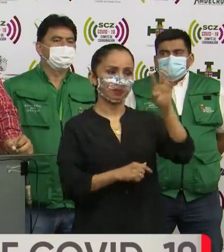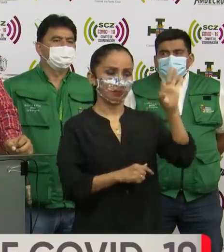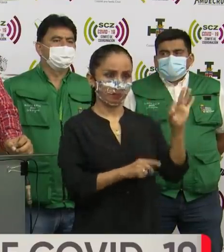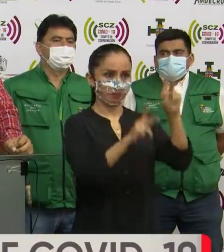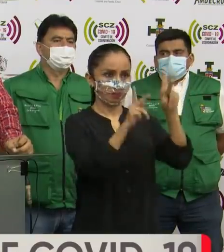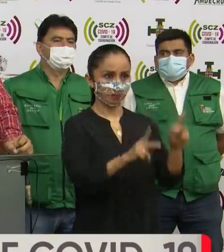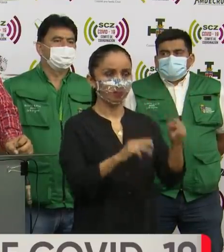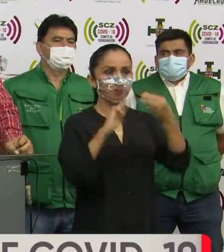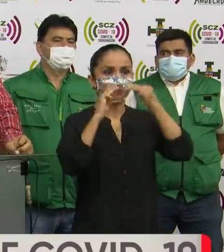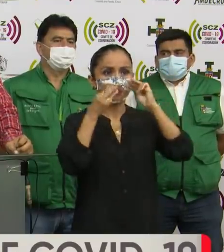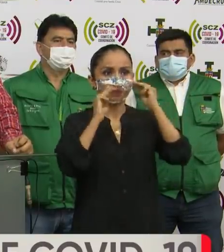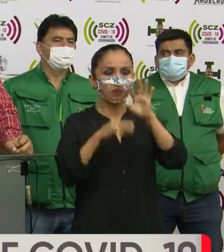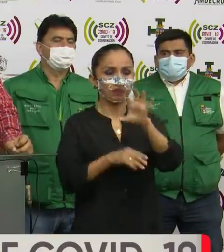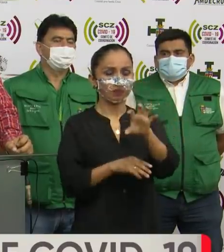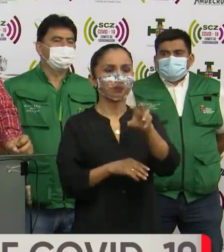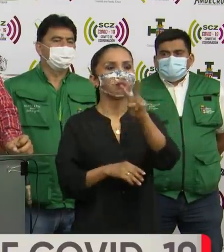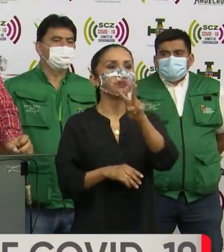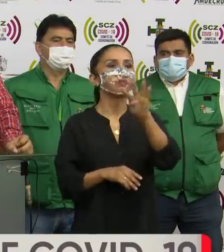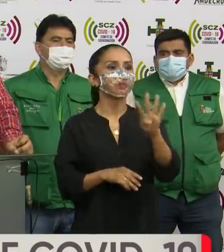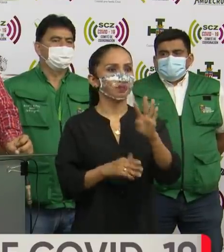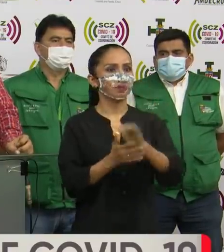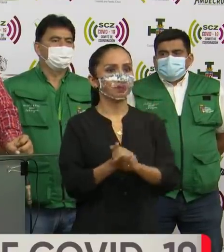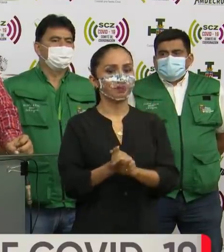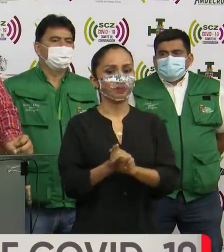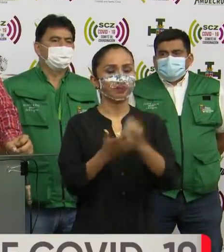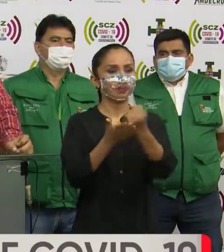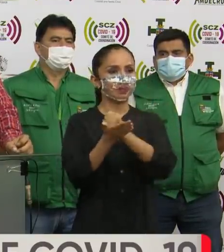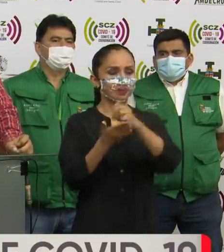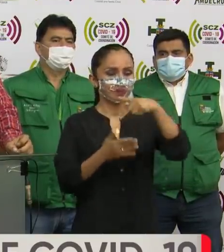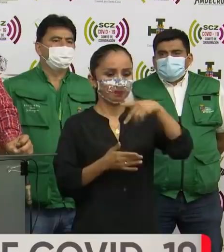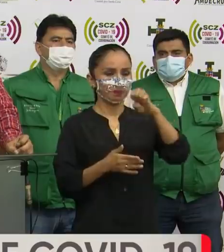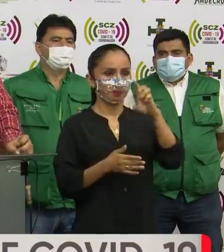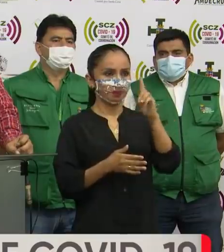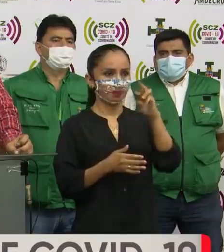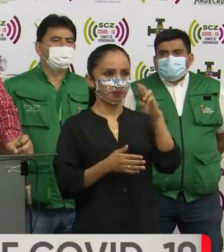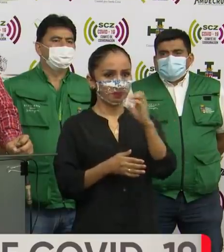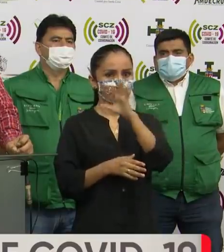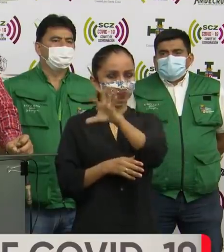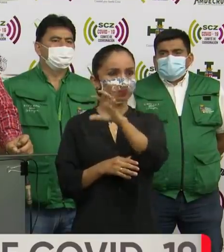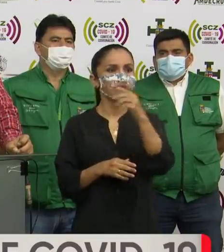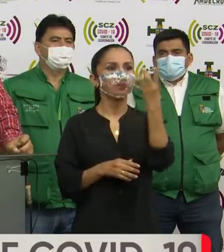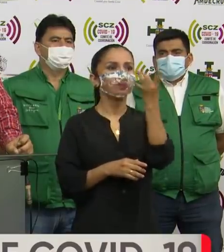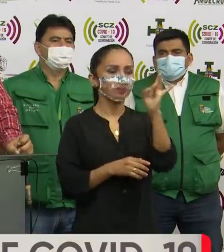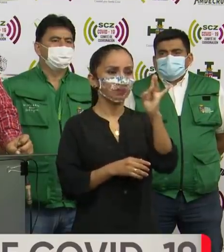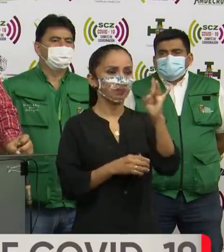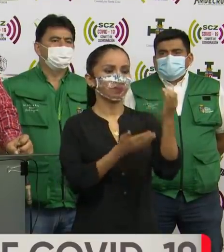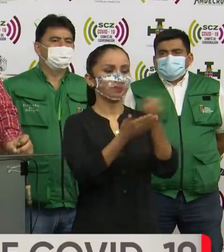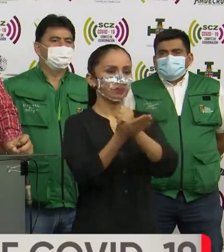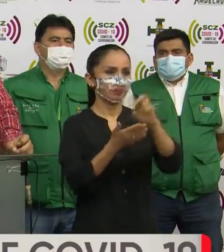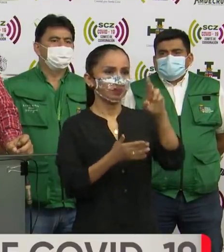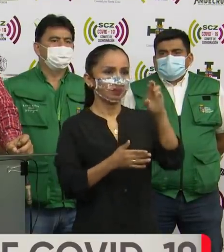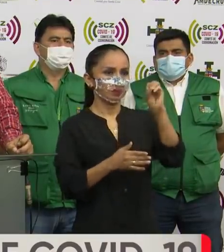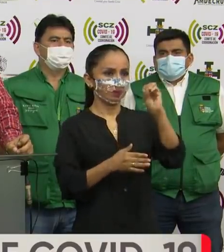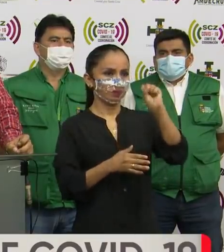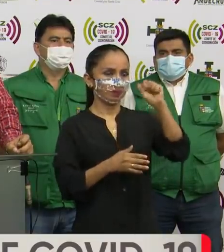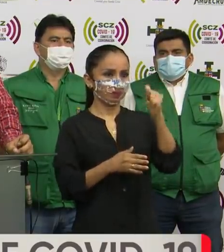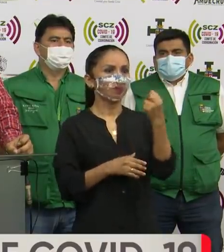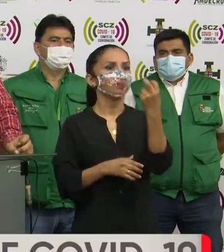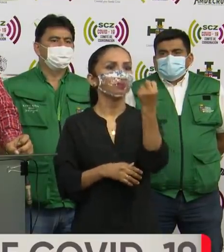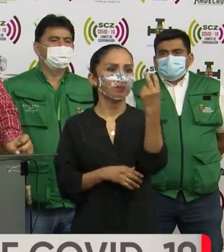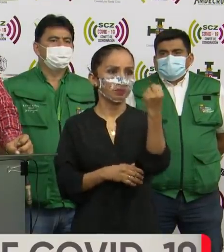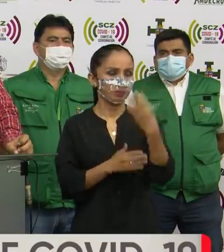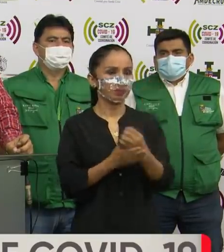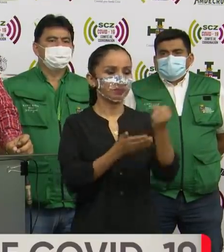casos, Montero 24, San Pedro 18, Santa Rosa 12, San